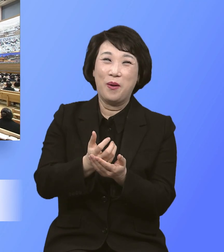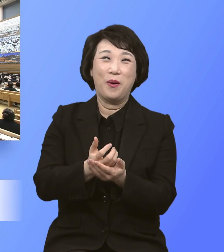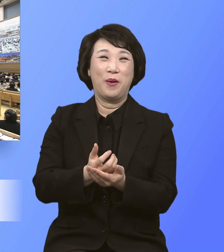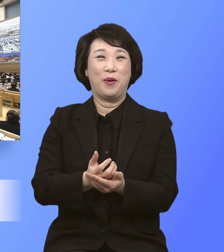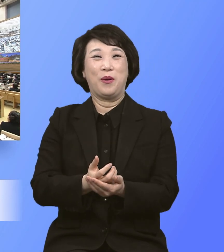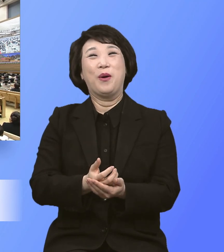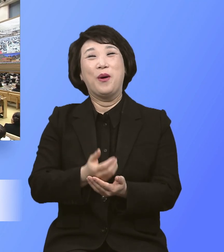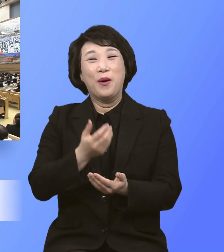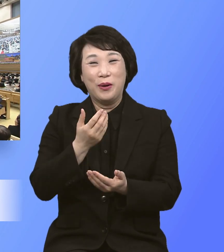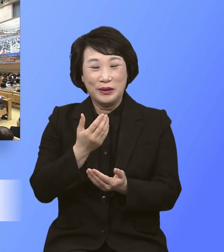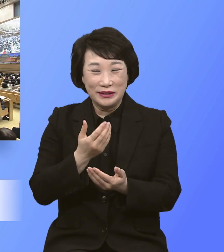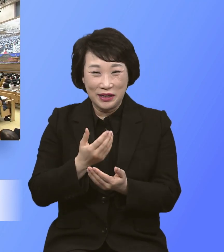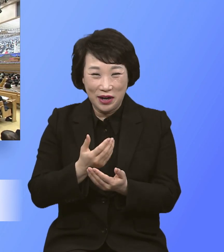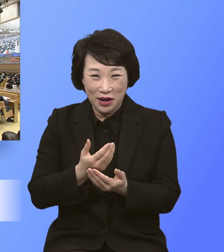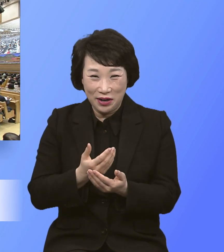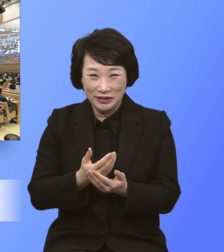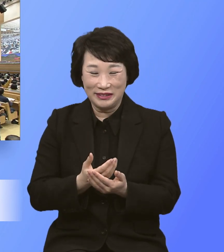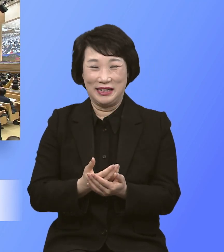성령이